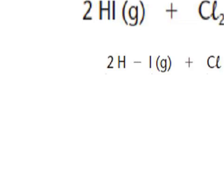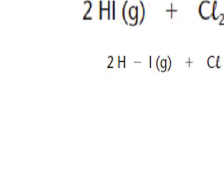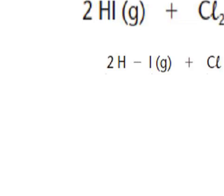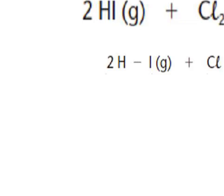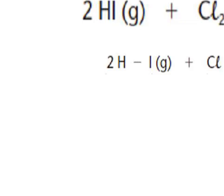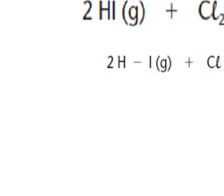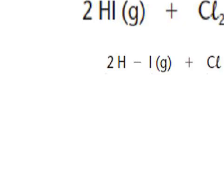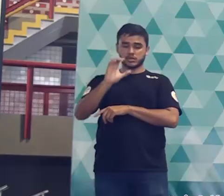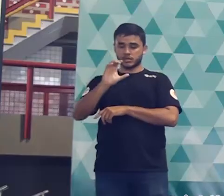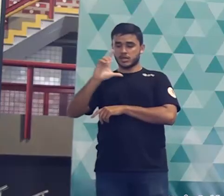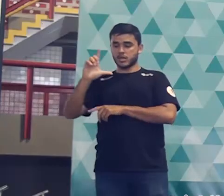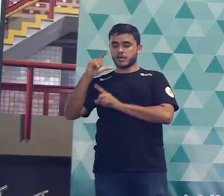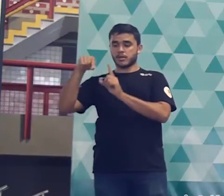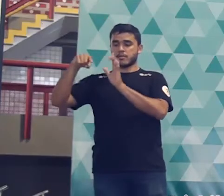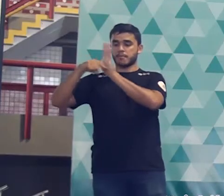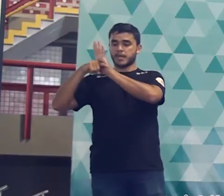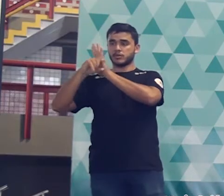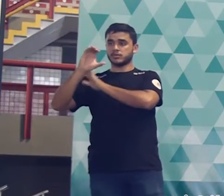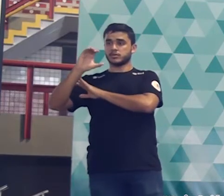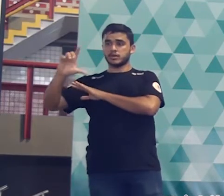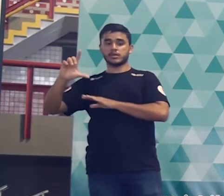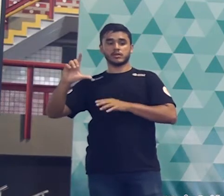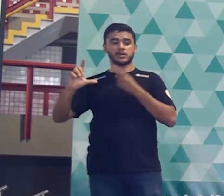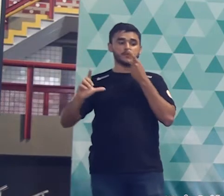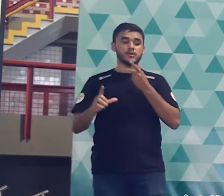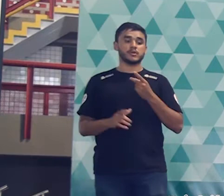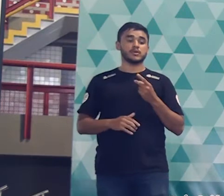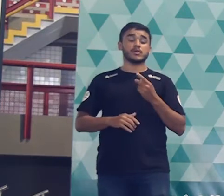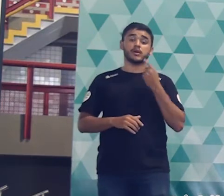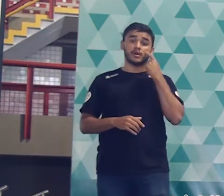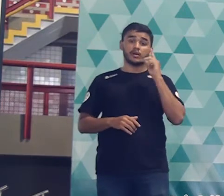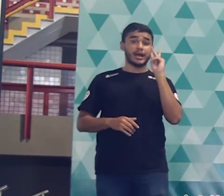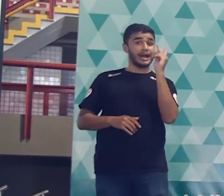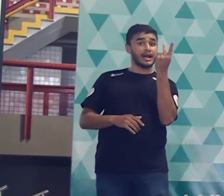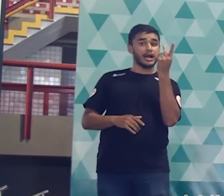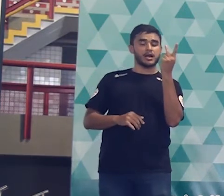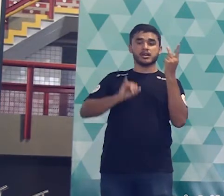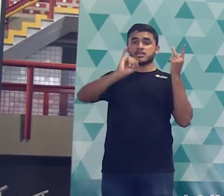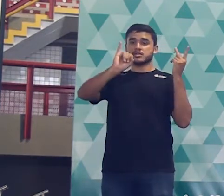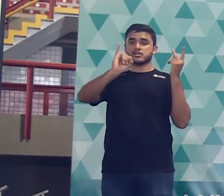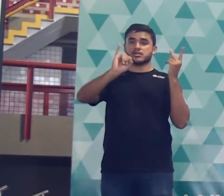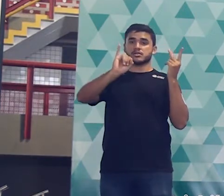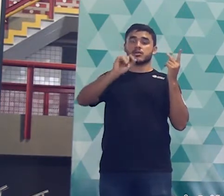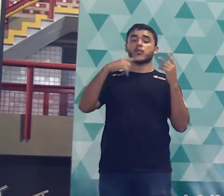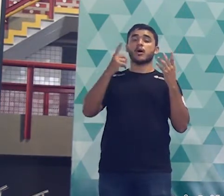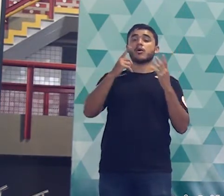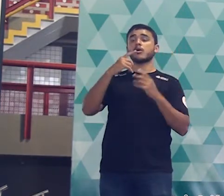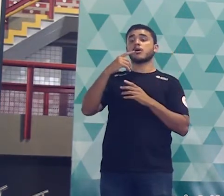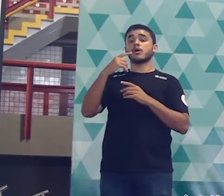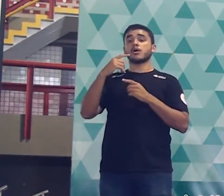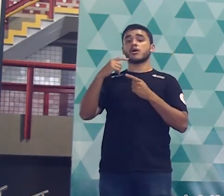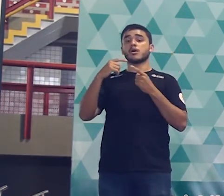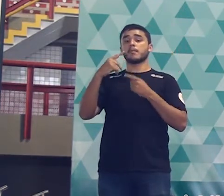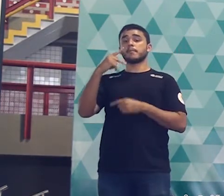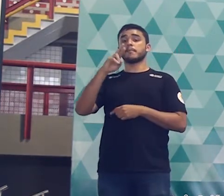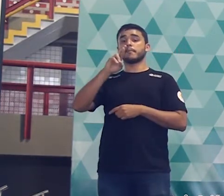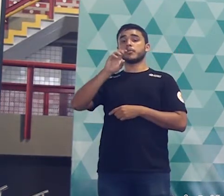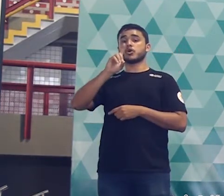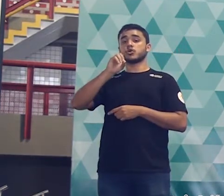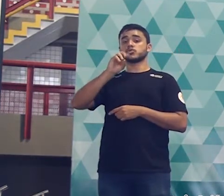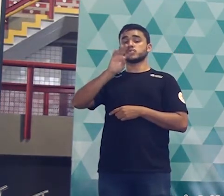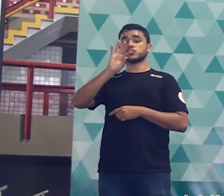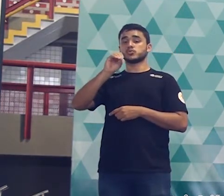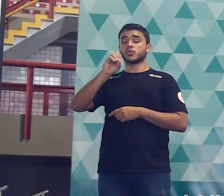nessa reação química, são produtos ou são reagentes? Ó, HI mais Cl2, são produtos ou são reagentes?